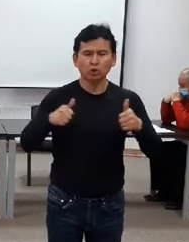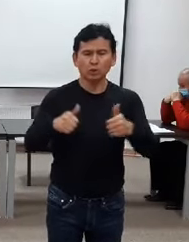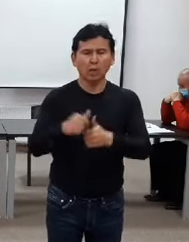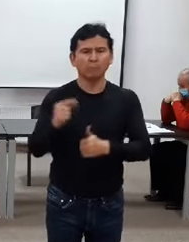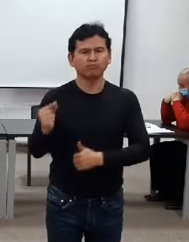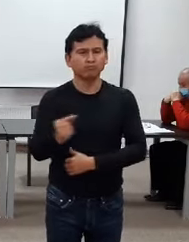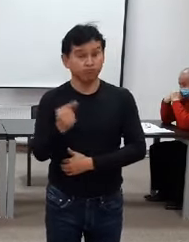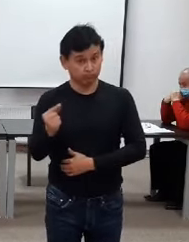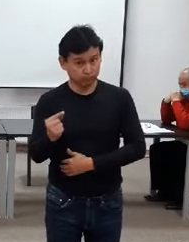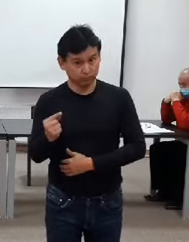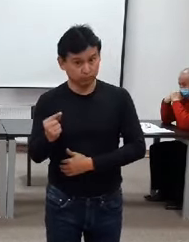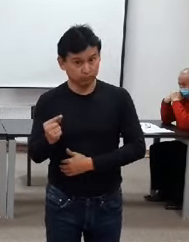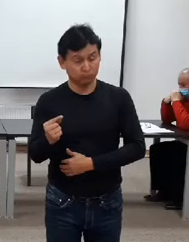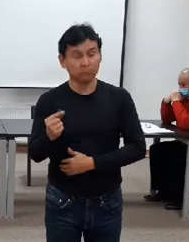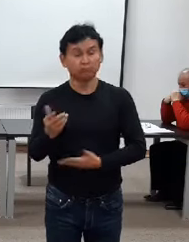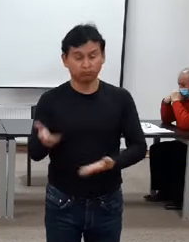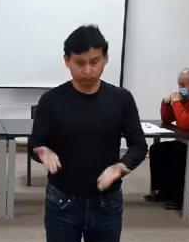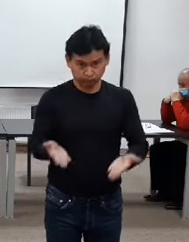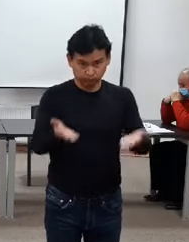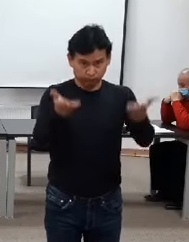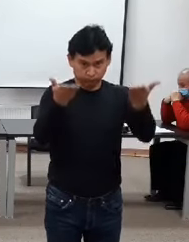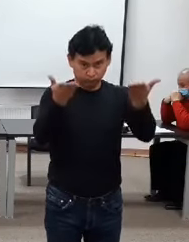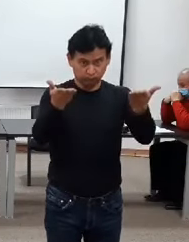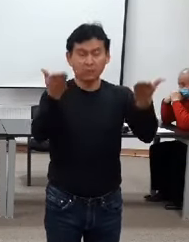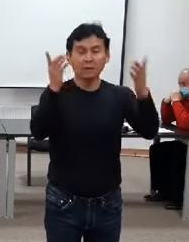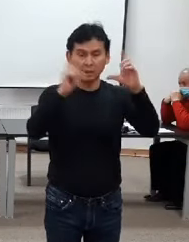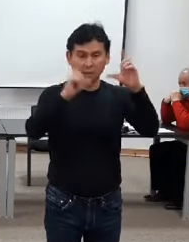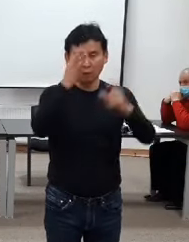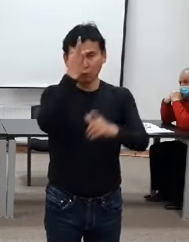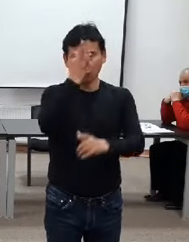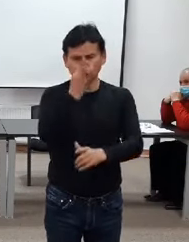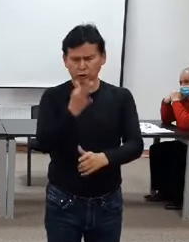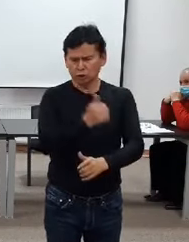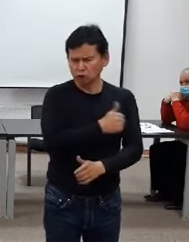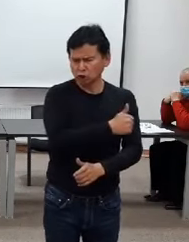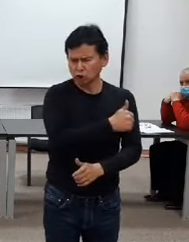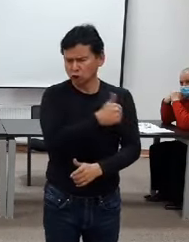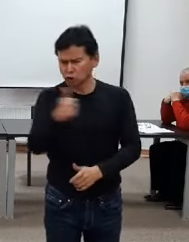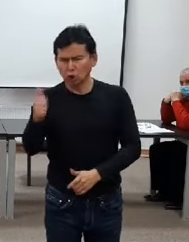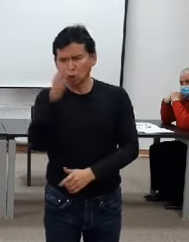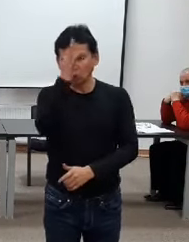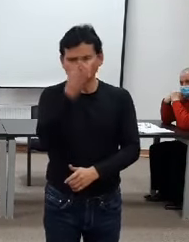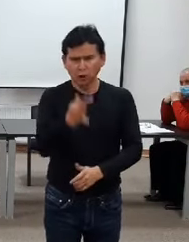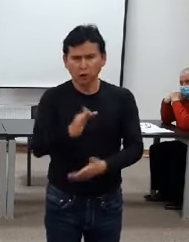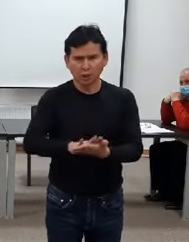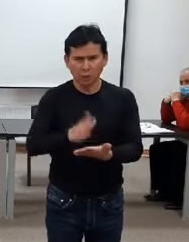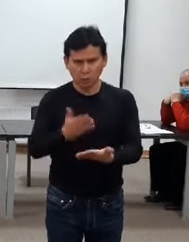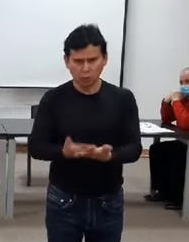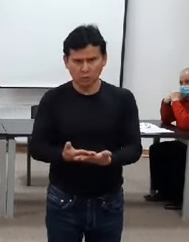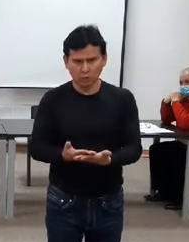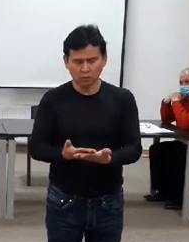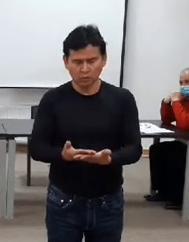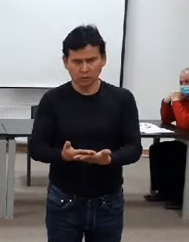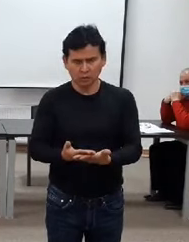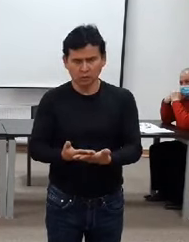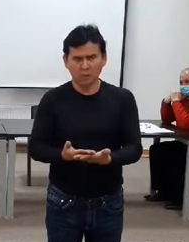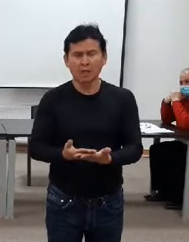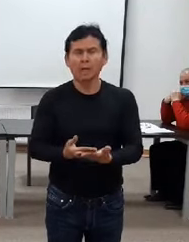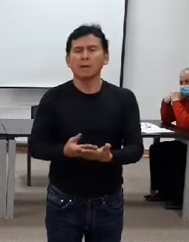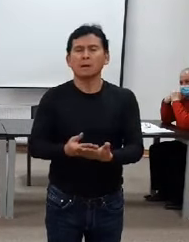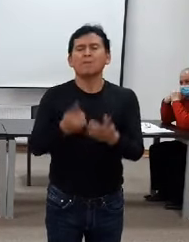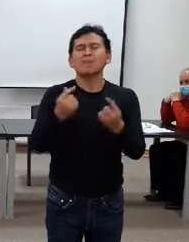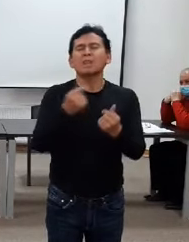transitorias es relevar y destacar la función de todos los funcionarios de salud, principalmente en lo que llamamos hoy día la